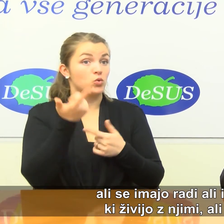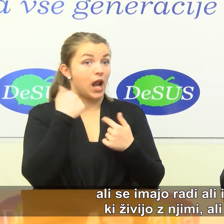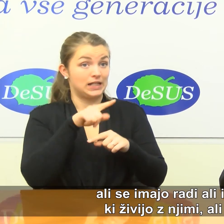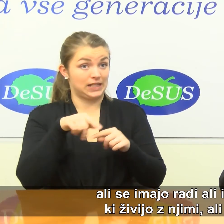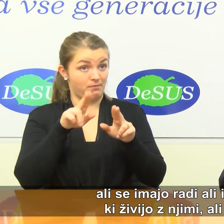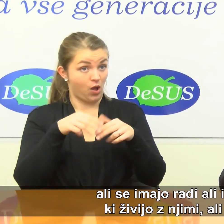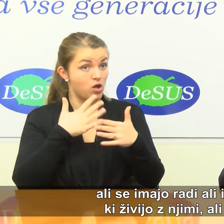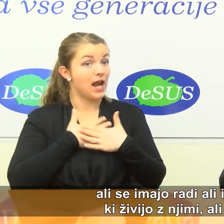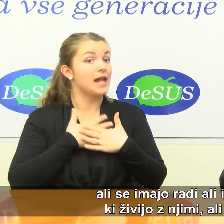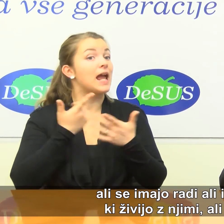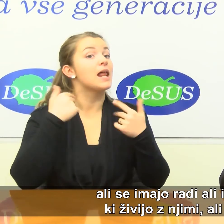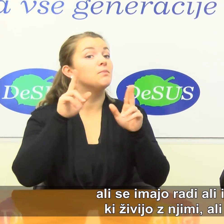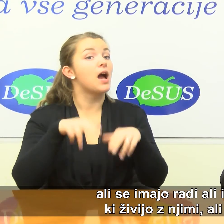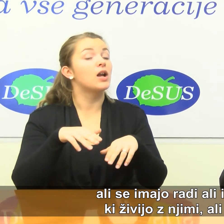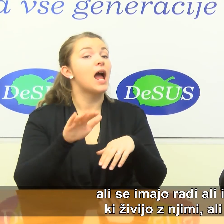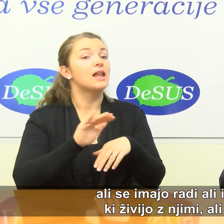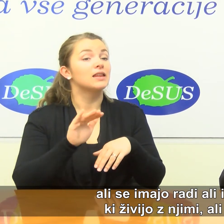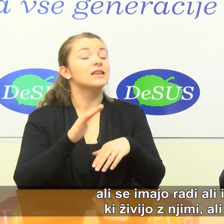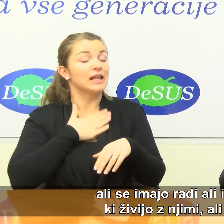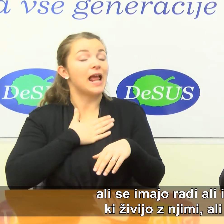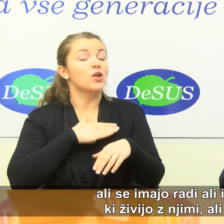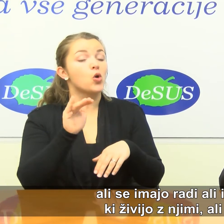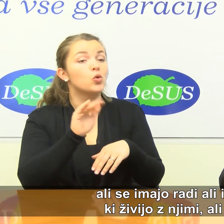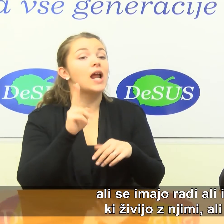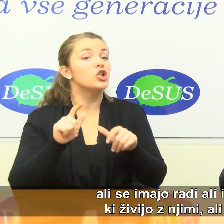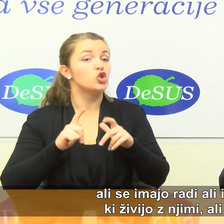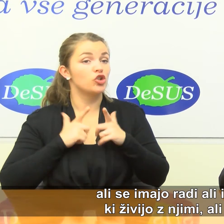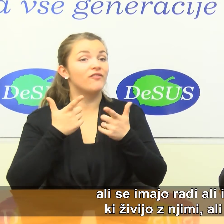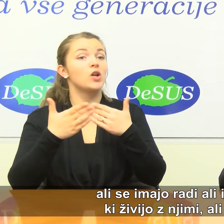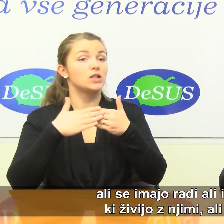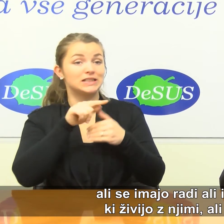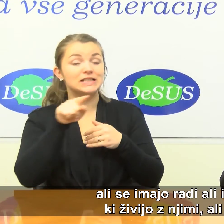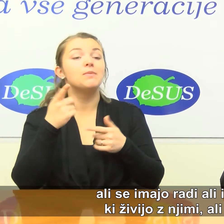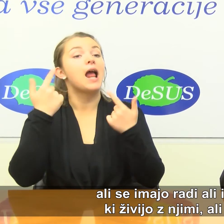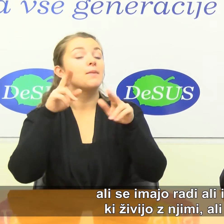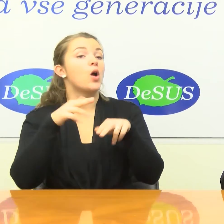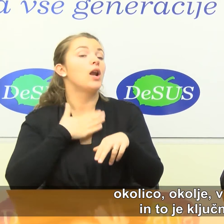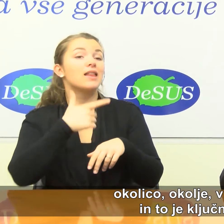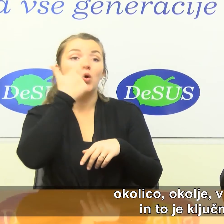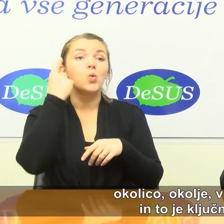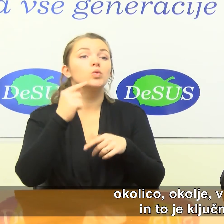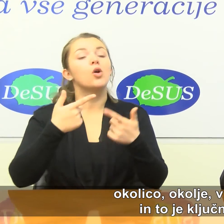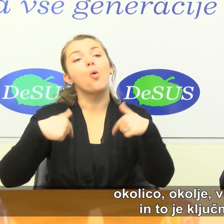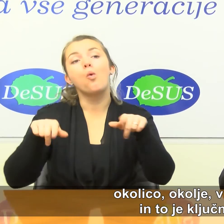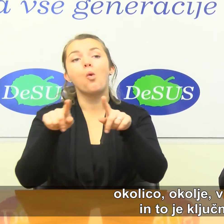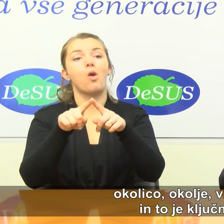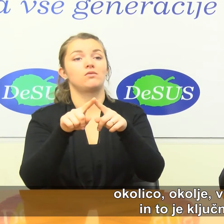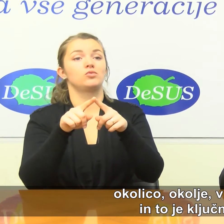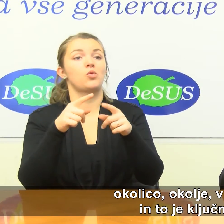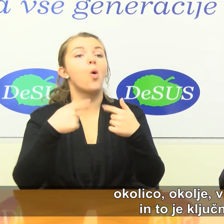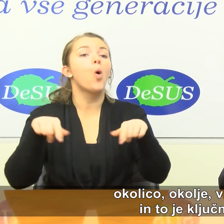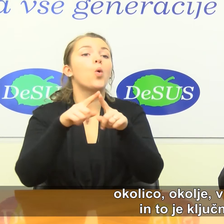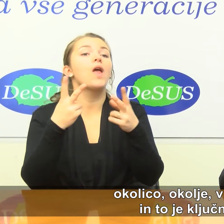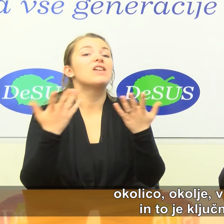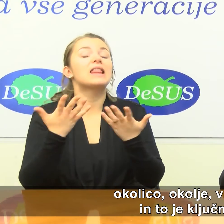radi otroke, ki živijo z njimi, a imajo radi ljudi, okolico, okolje, v katerem živijo. In to je ključno,